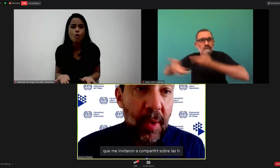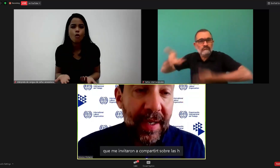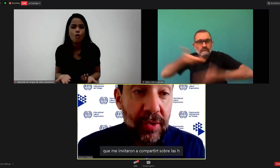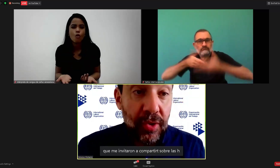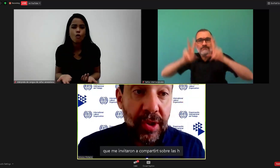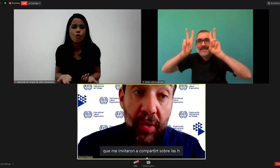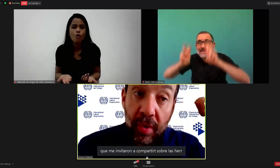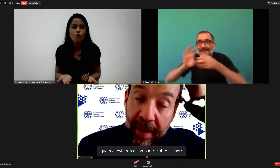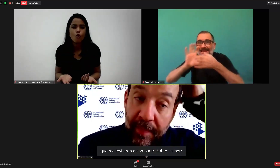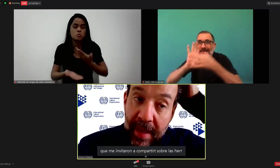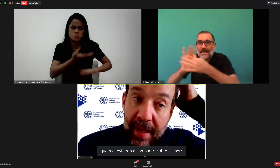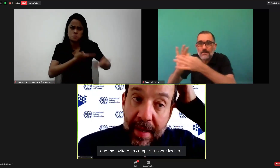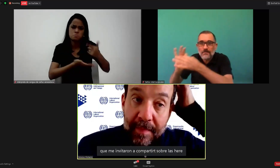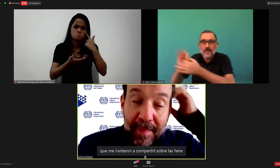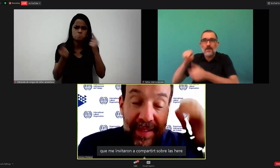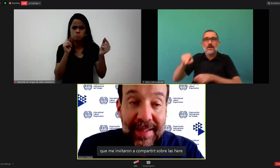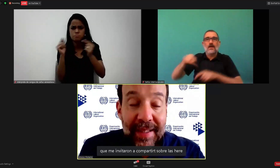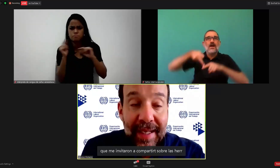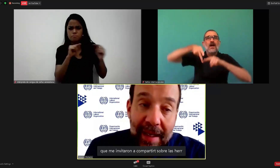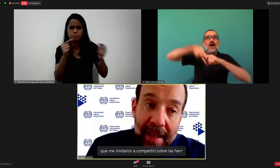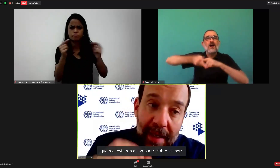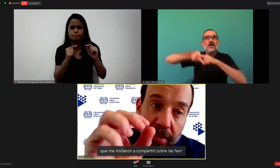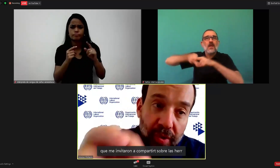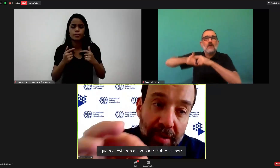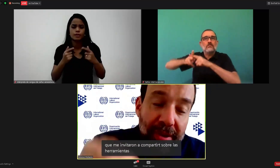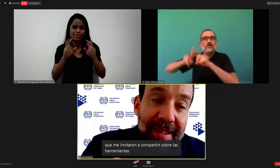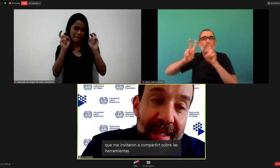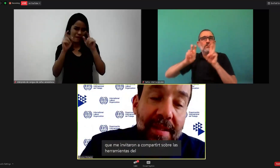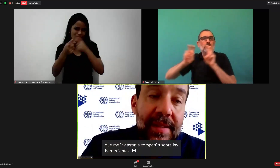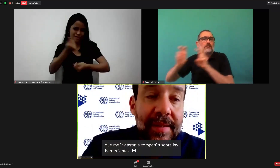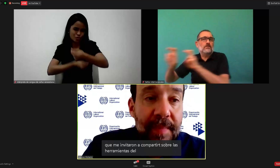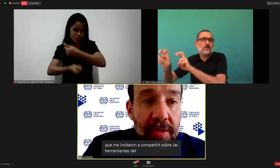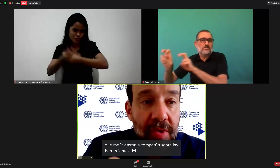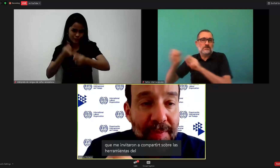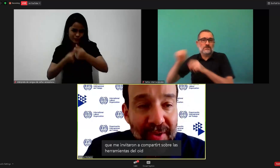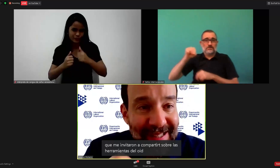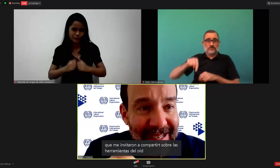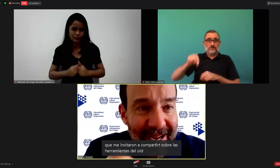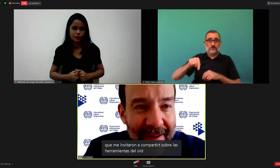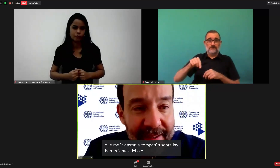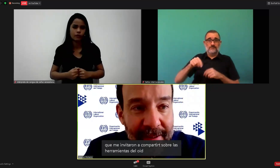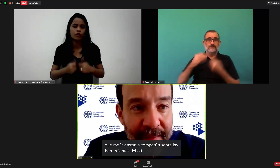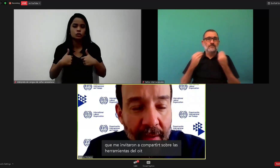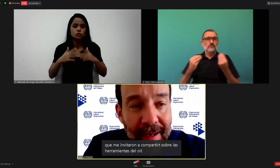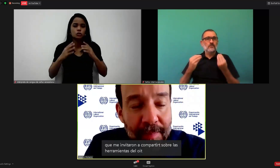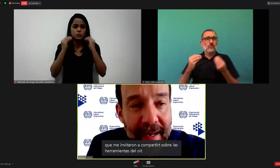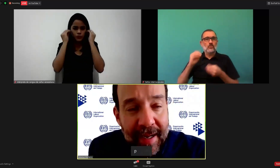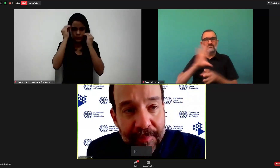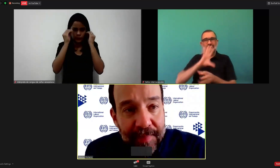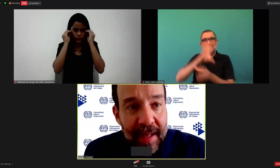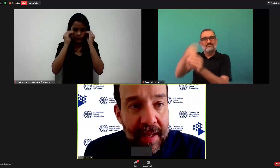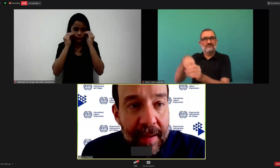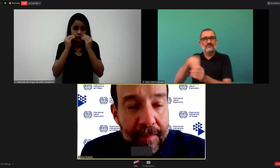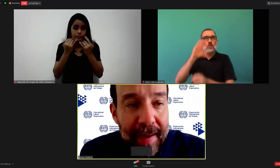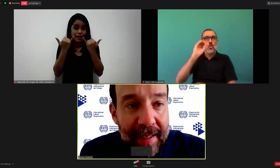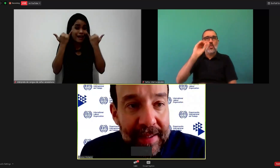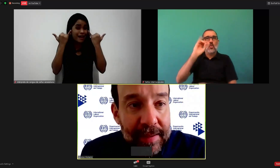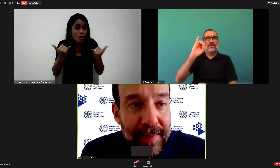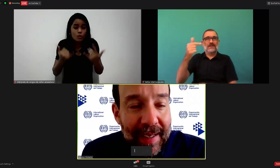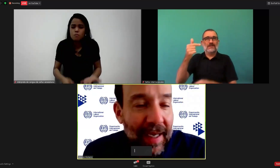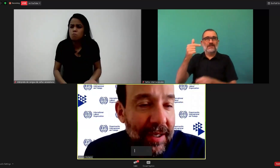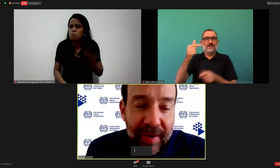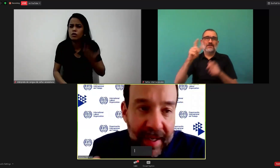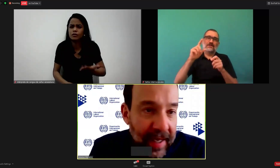la recuperación socioeconómica. Me parece que los coordinadores residentes son las personas claves ahora